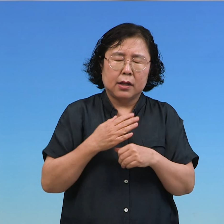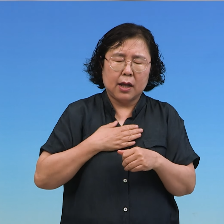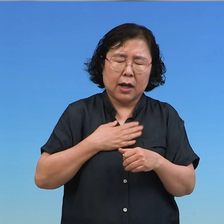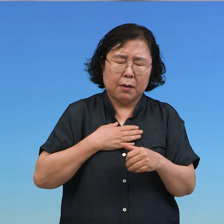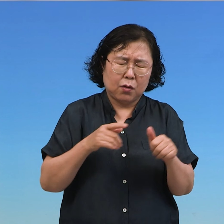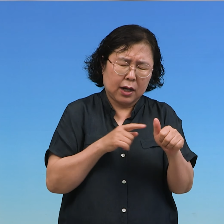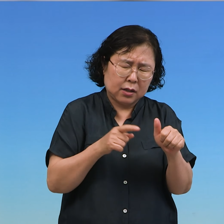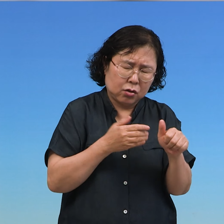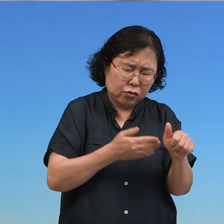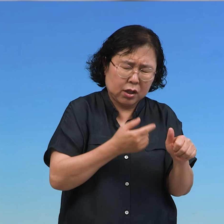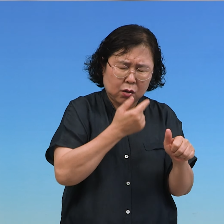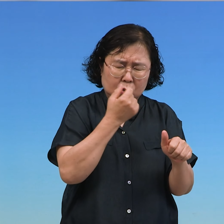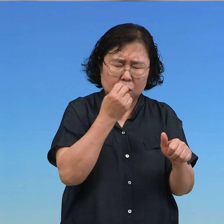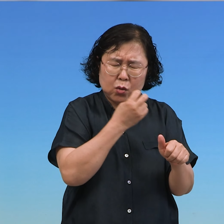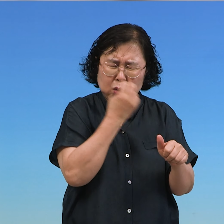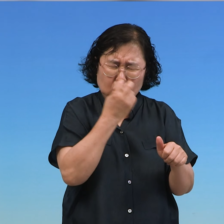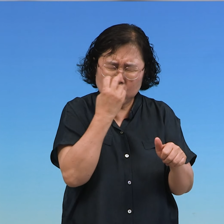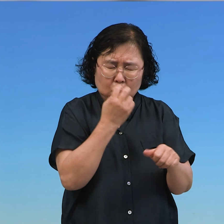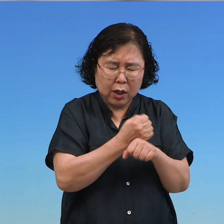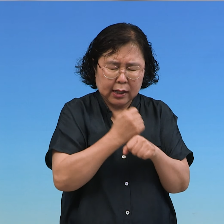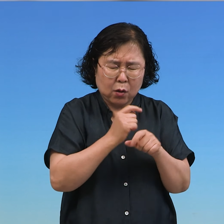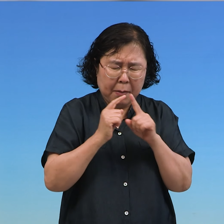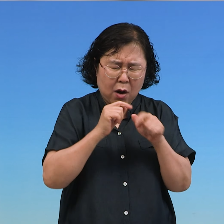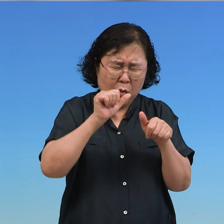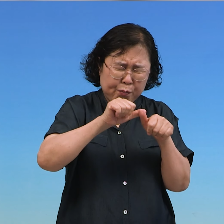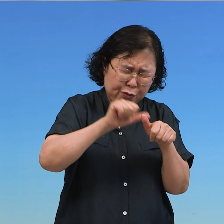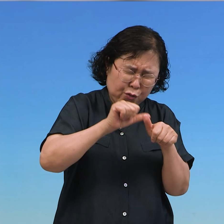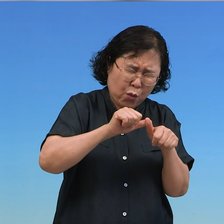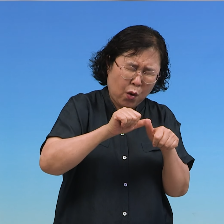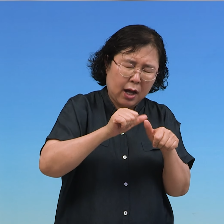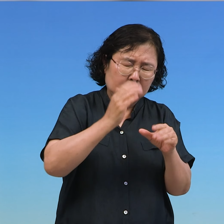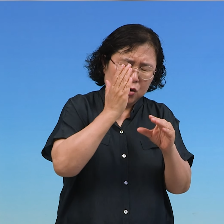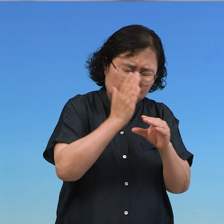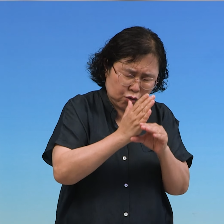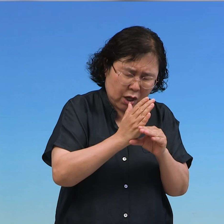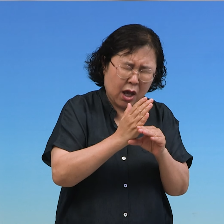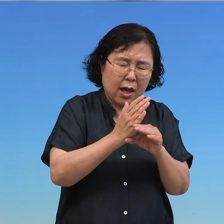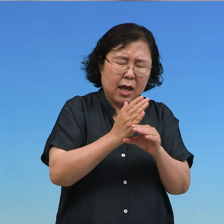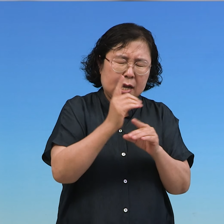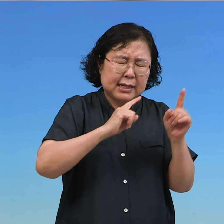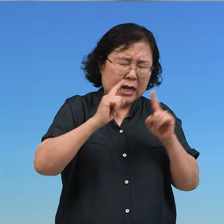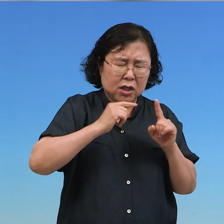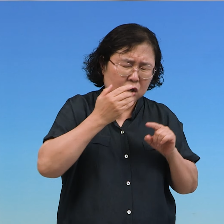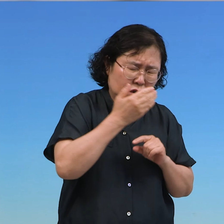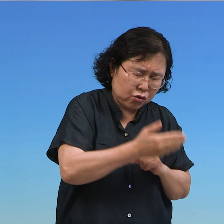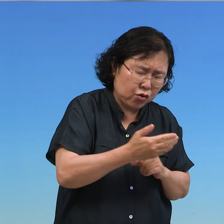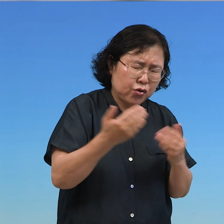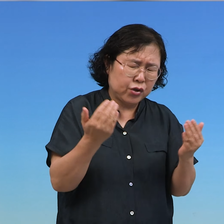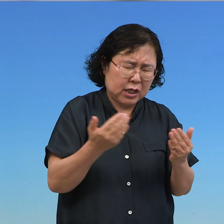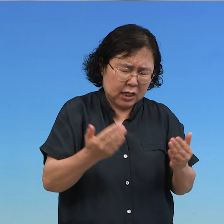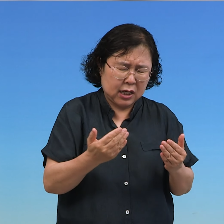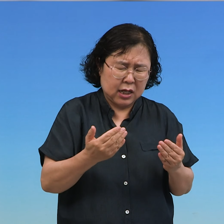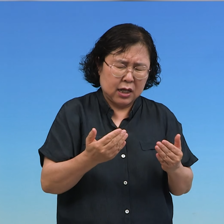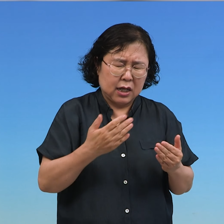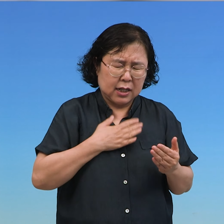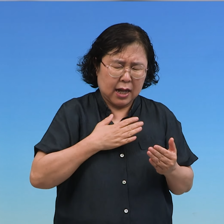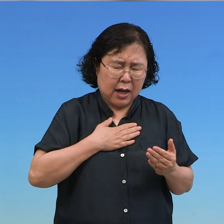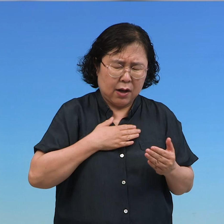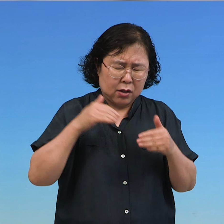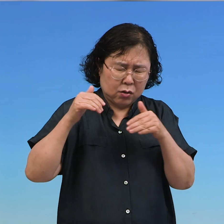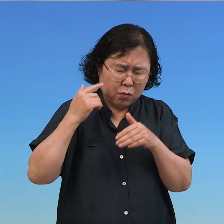좀 가르친다고 똑똑하다고 말로 훈계하다가 상처 주는 이런 일들이 종에게